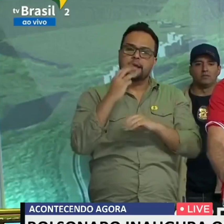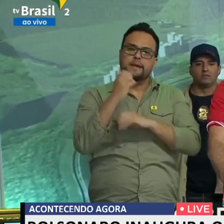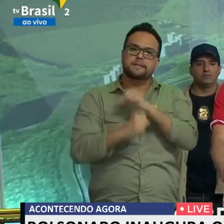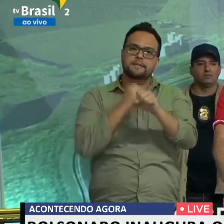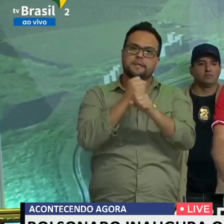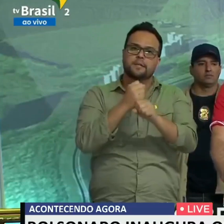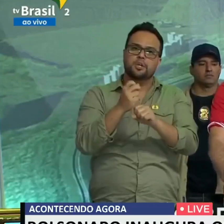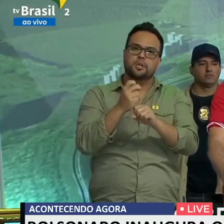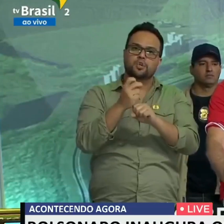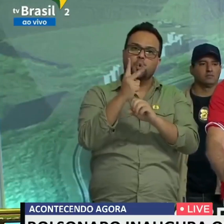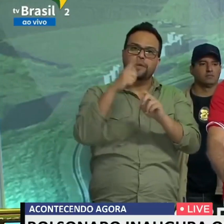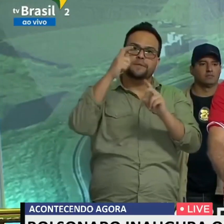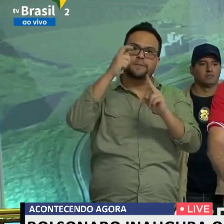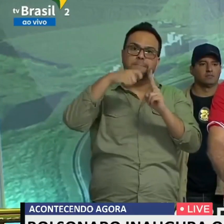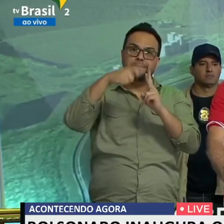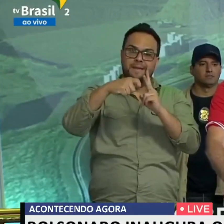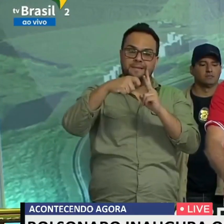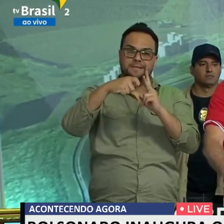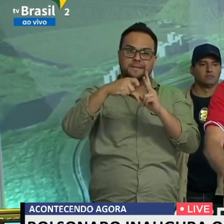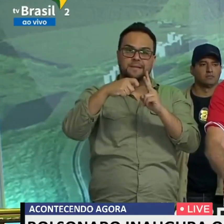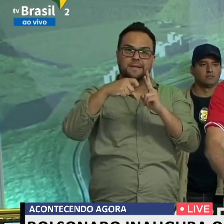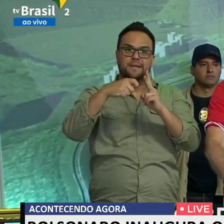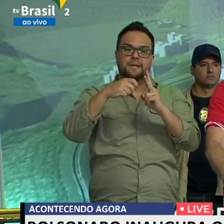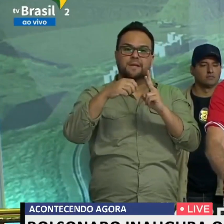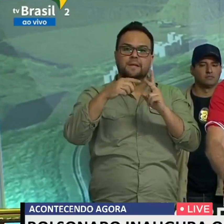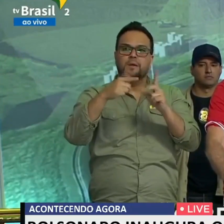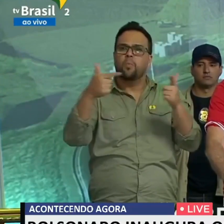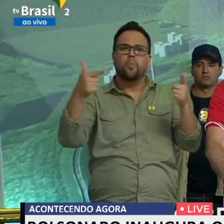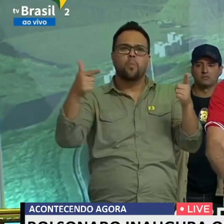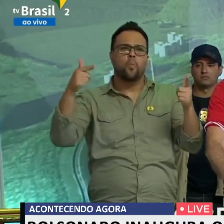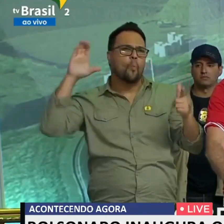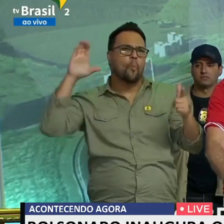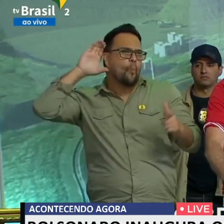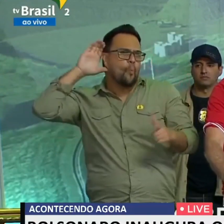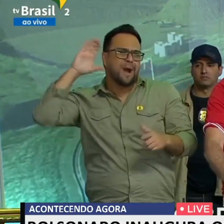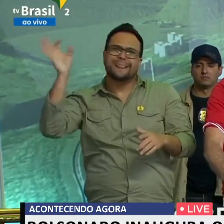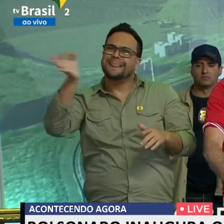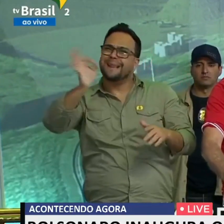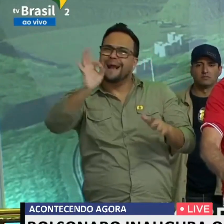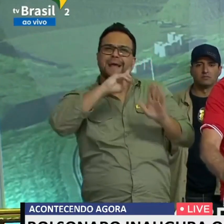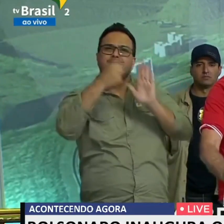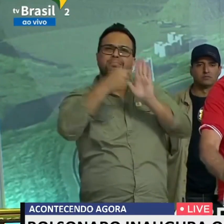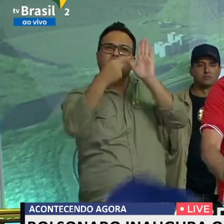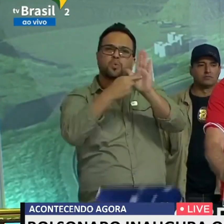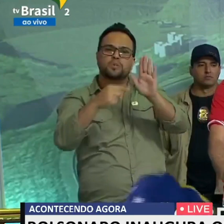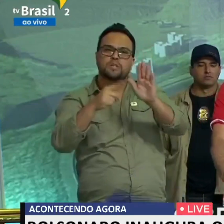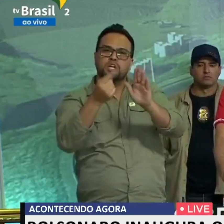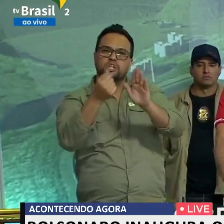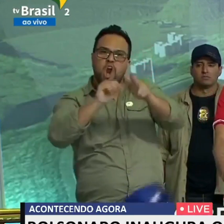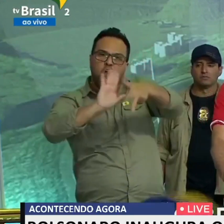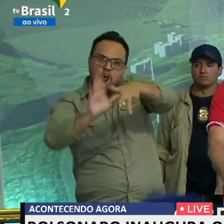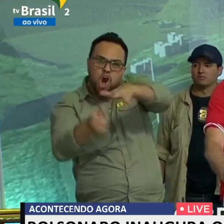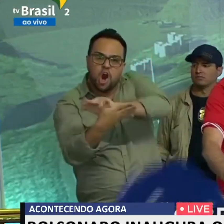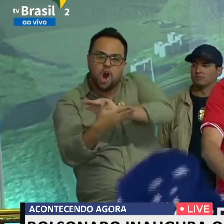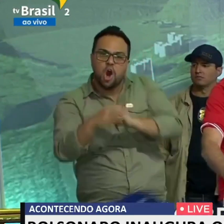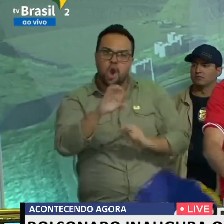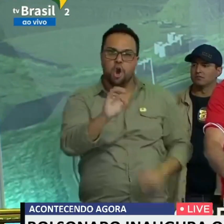3 anos e 2 meses depois, não ter aparecido nenhuma denúncia de corrupção.